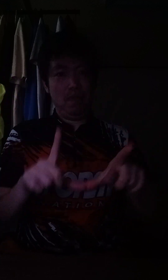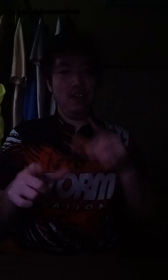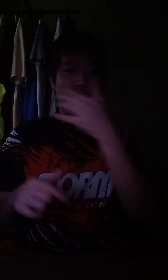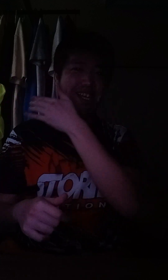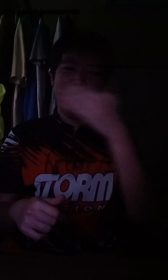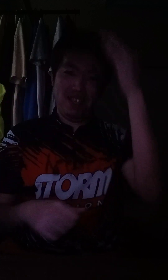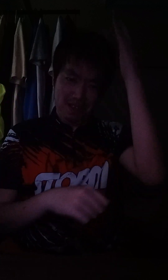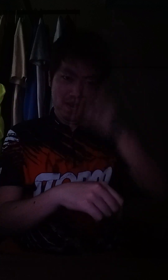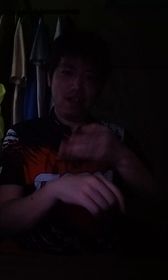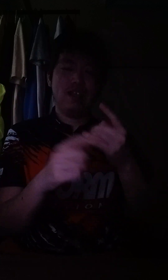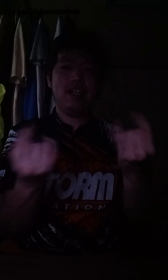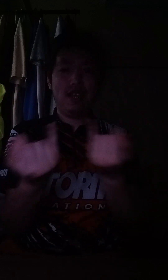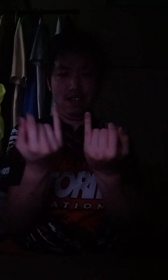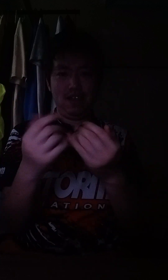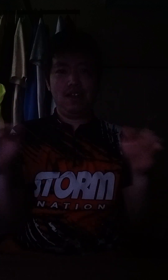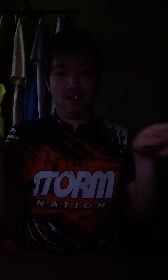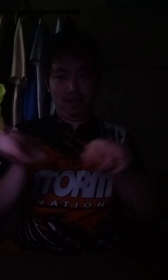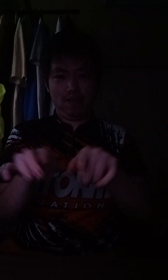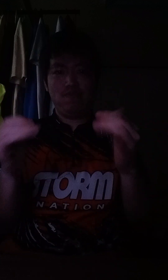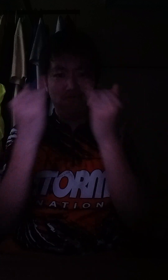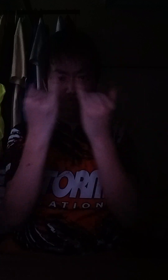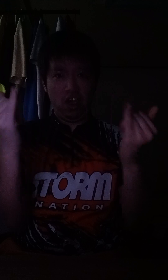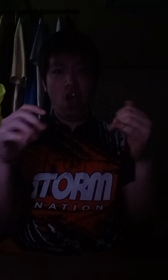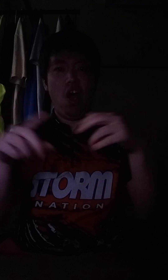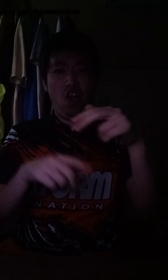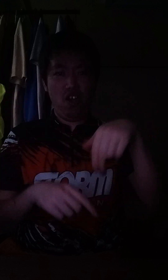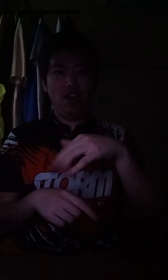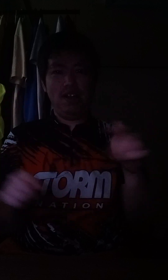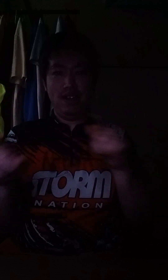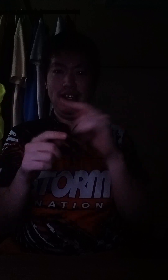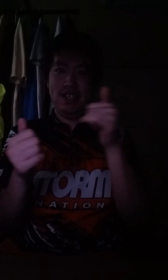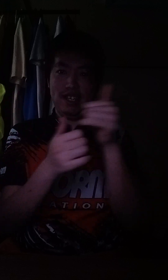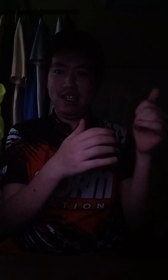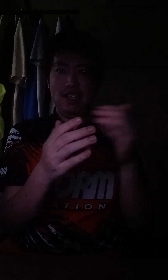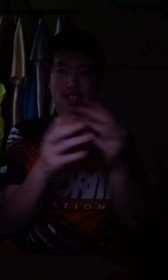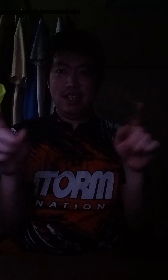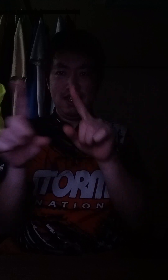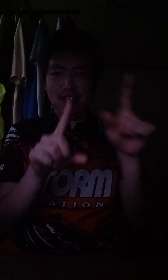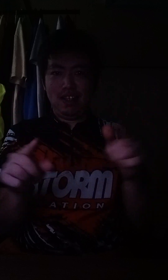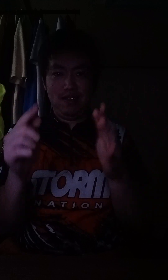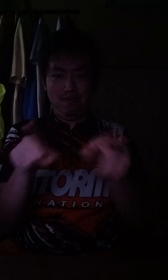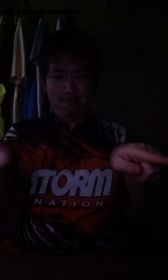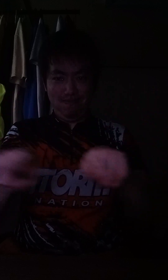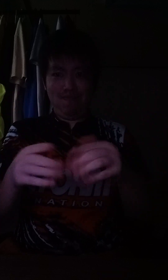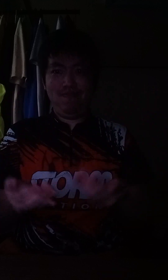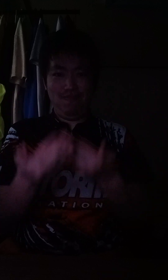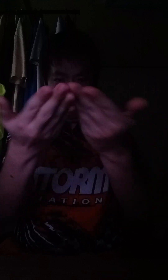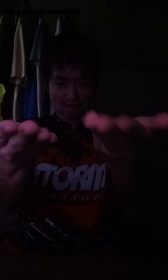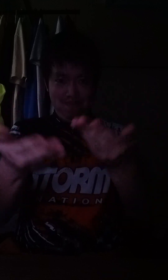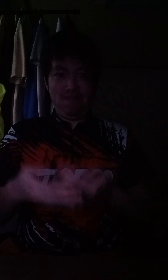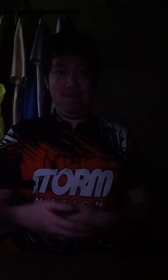끊이질 않는다는 찰떡궁합부녀. 아빠 수창 씨와 현아를 만나봅니다.